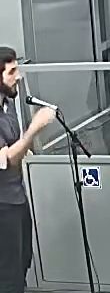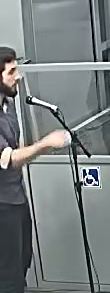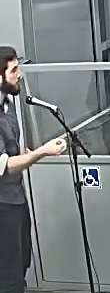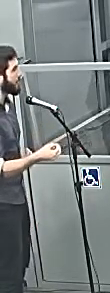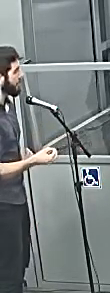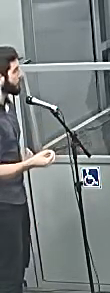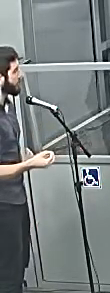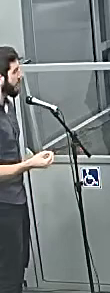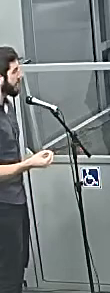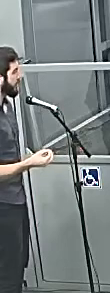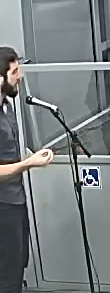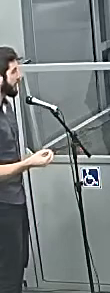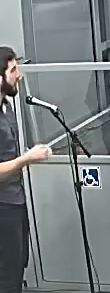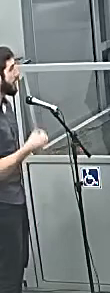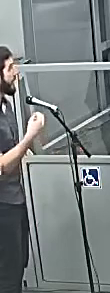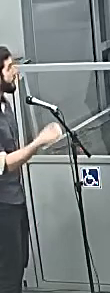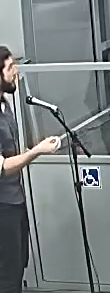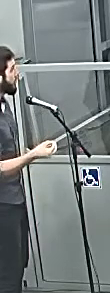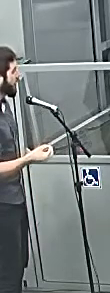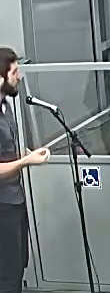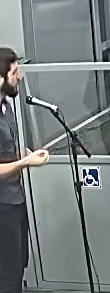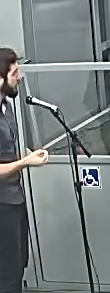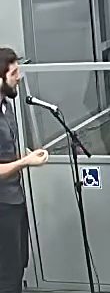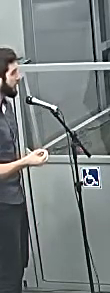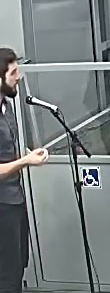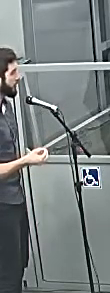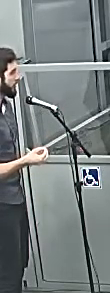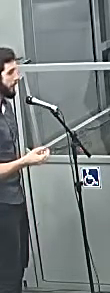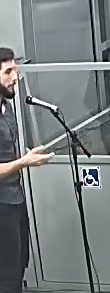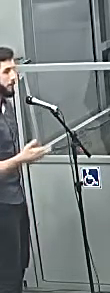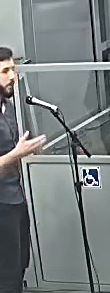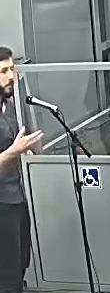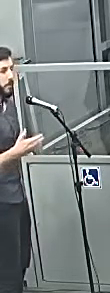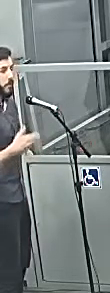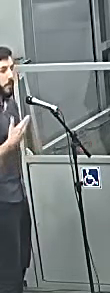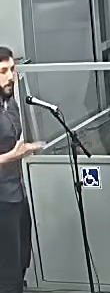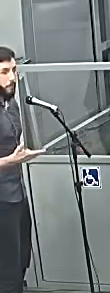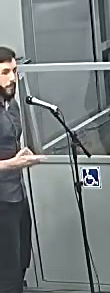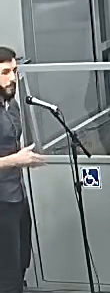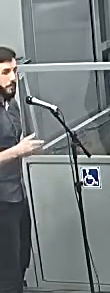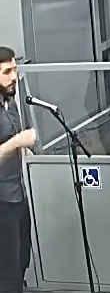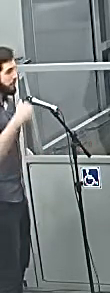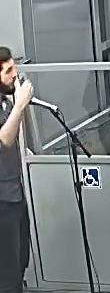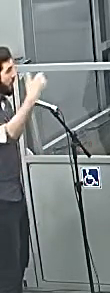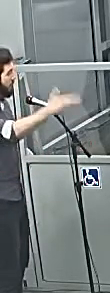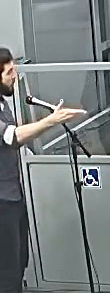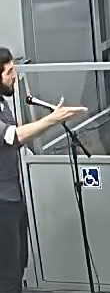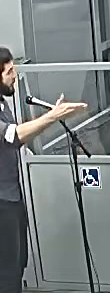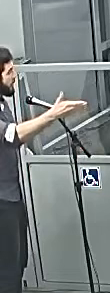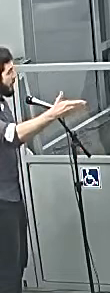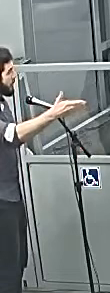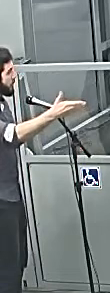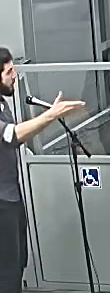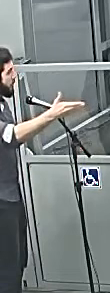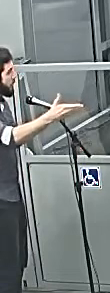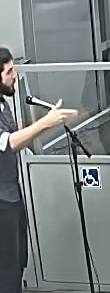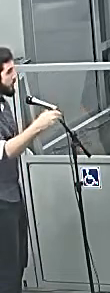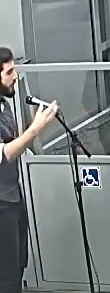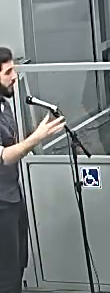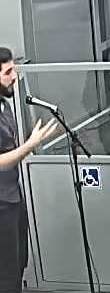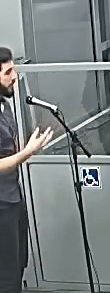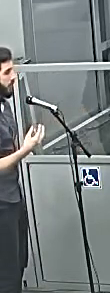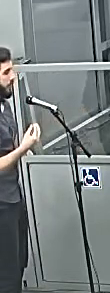e por que não de matérias sociais também caso seja pertinente em cada regional não apenas hino ministério do